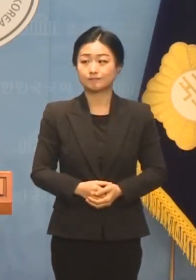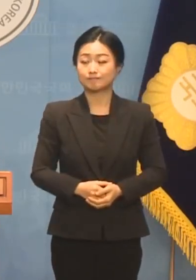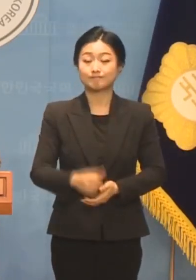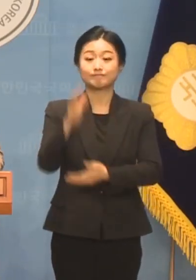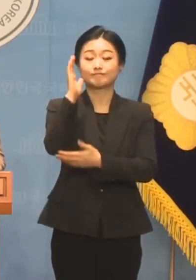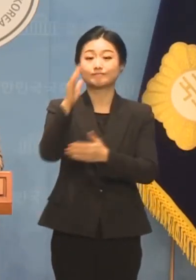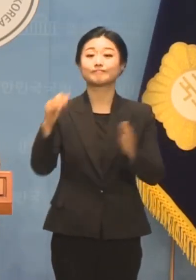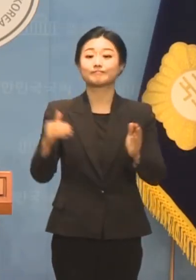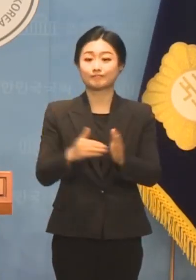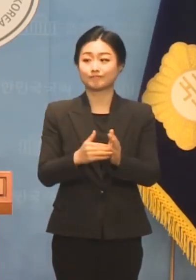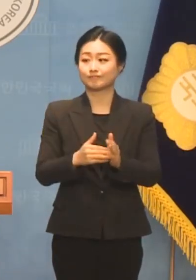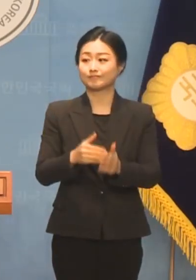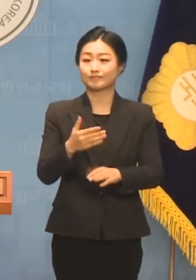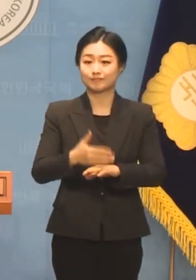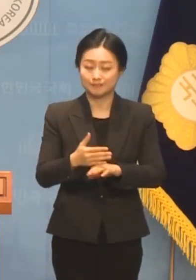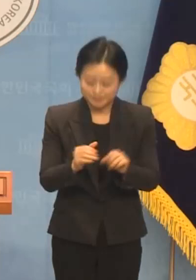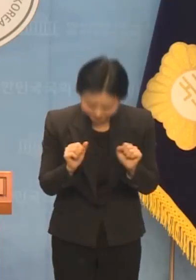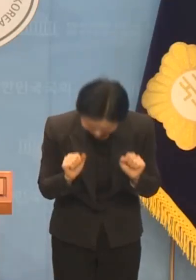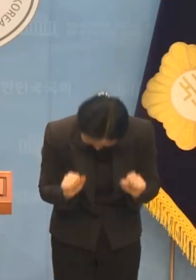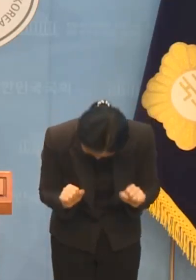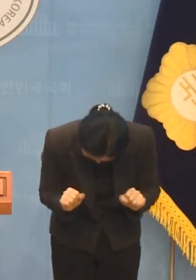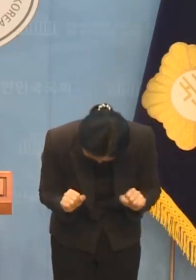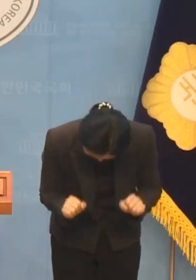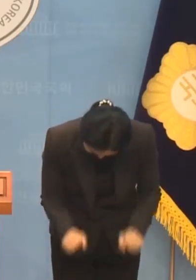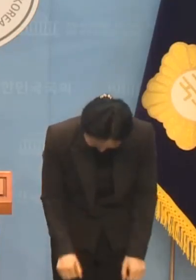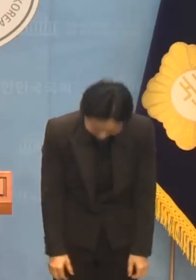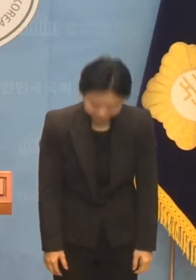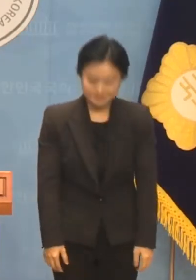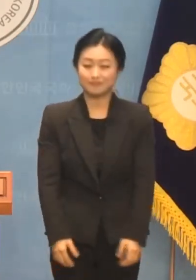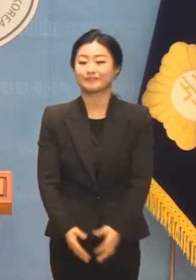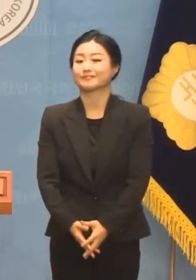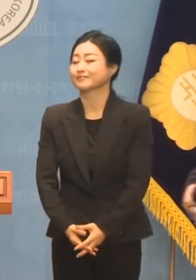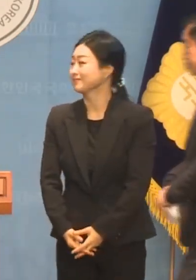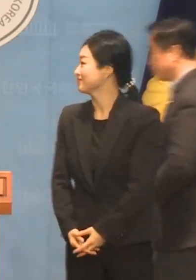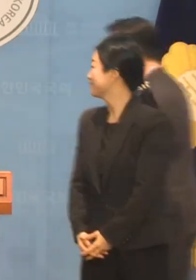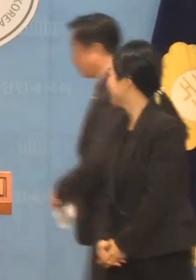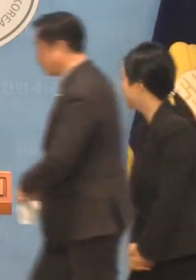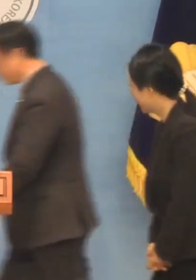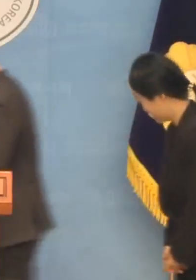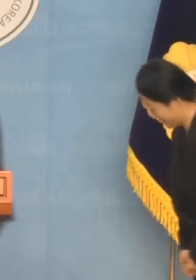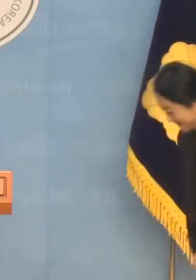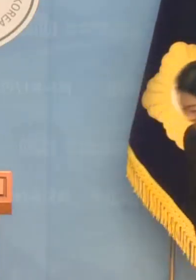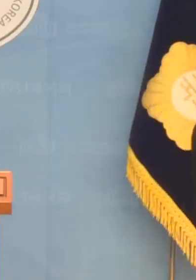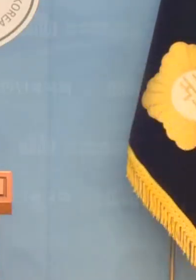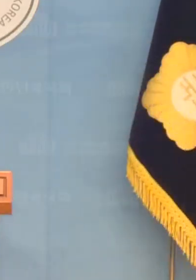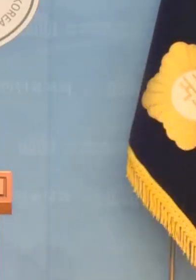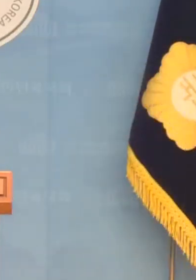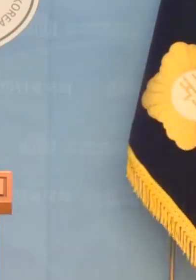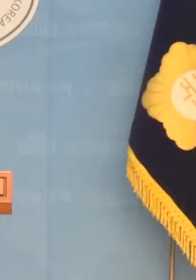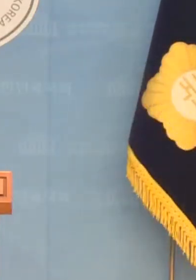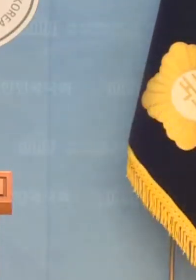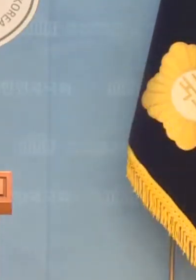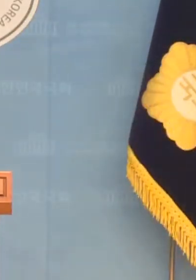이상 마치겠습니다. 수고하셨습니다.